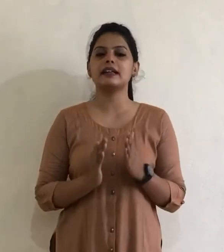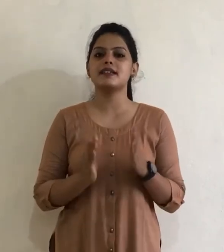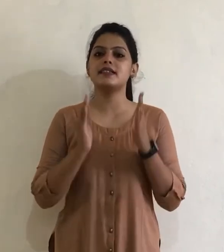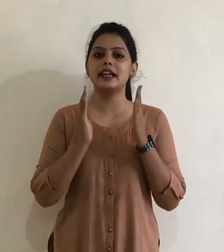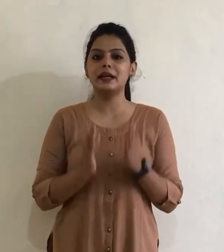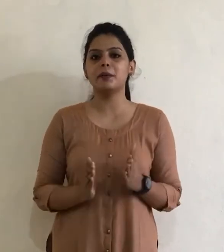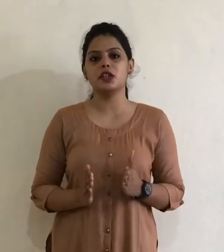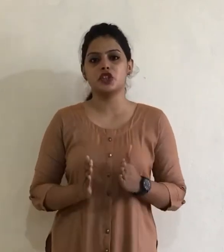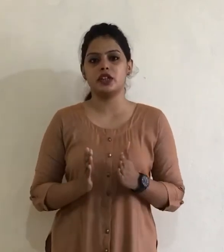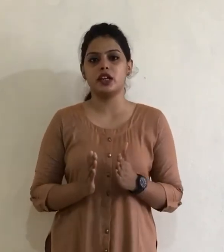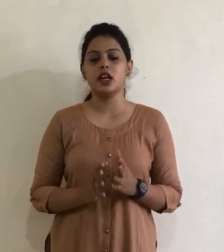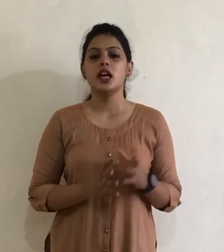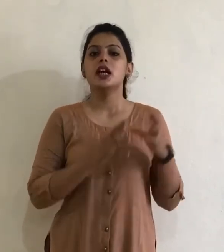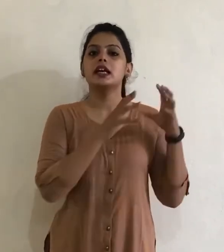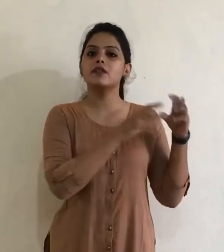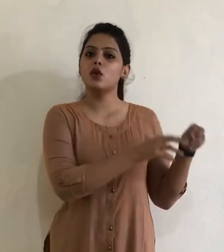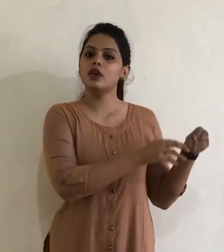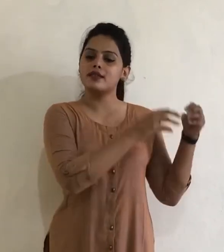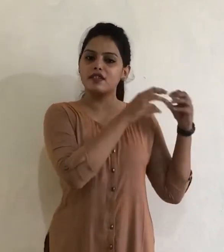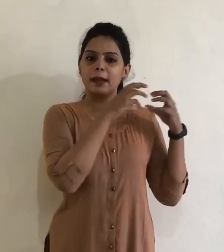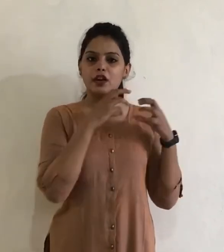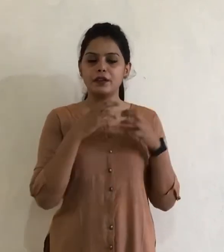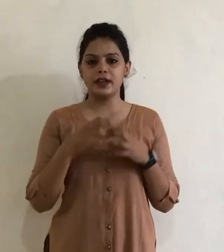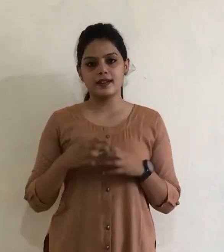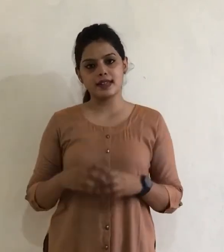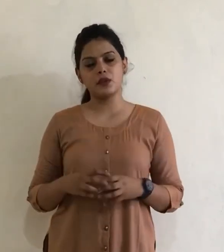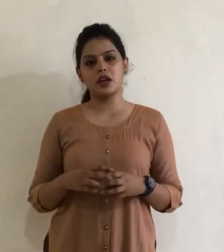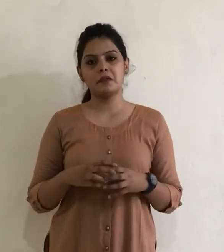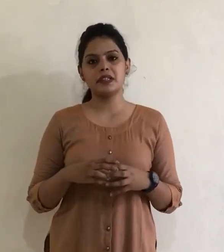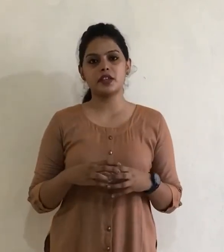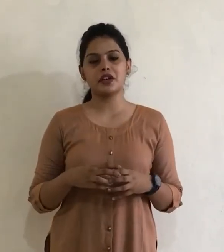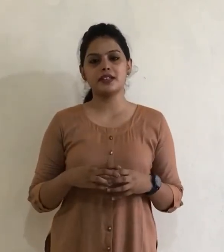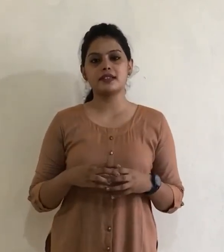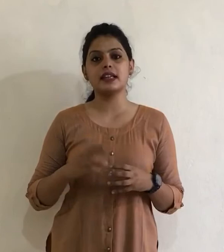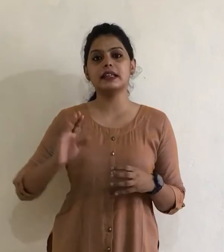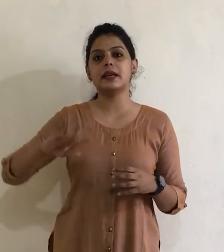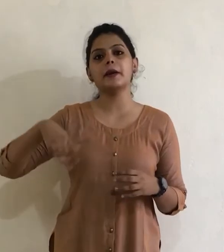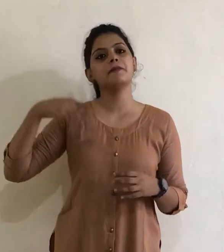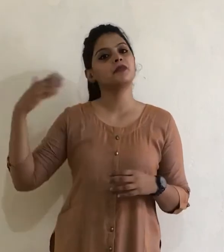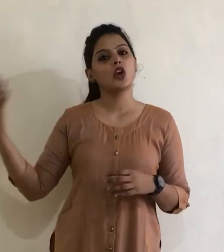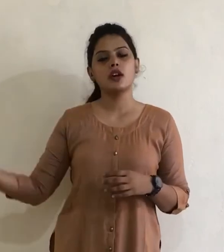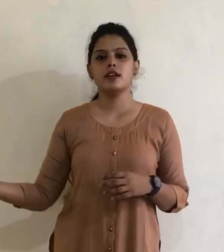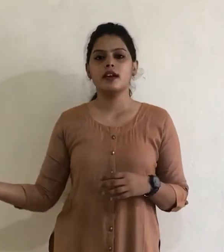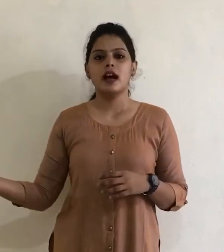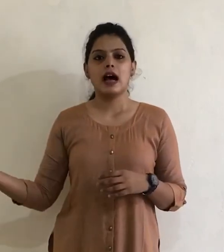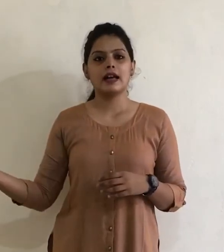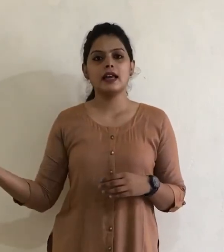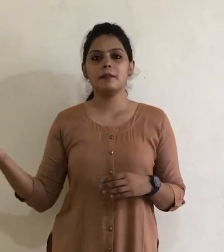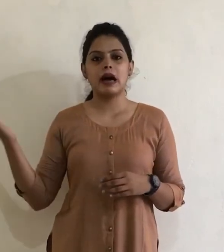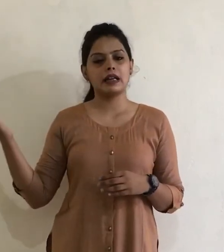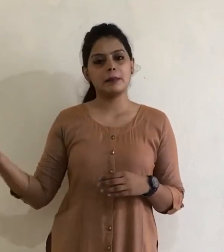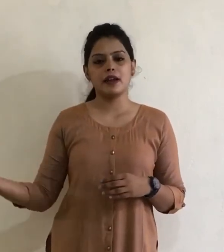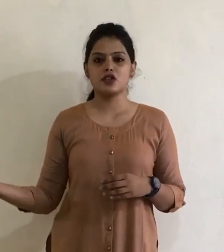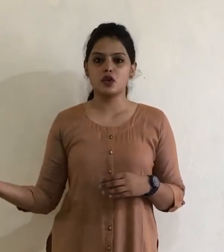as an intermediary. कि वो Reserve Bank of India से वो government securities खरीदेंगे और आगे बाहर के buyers को